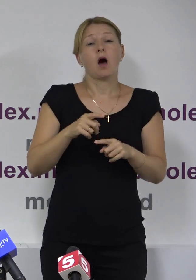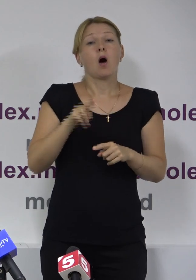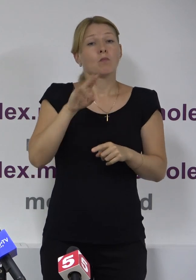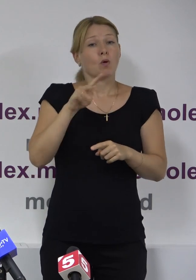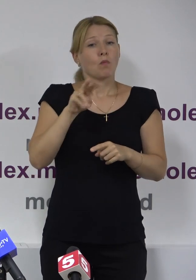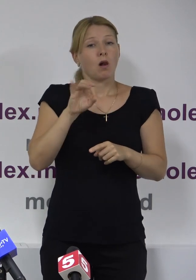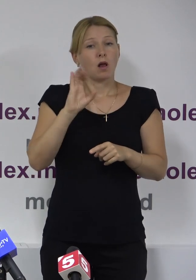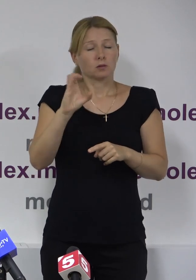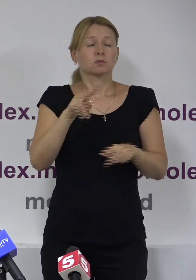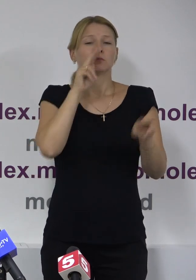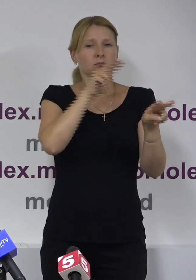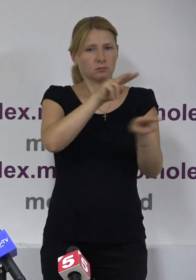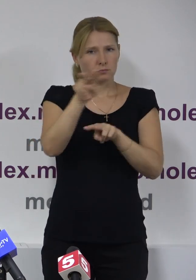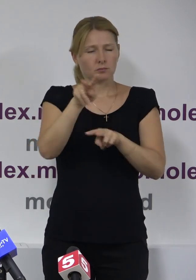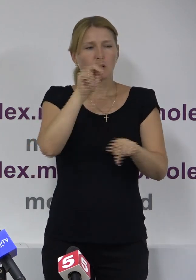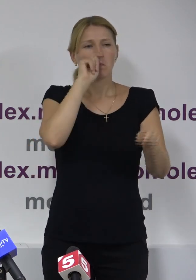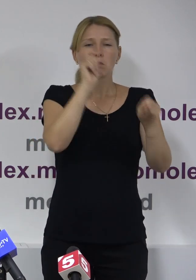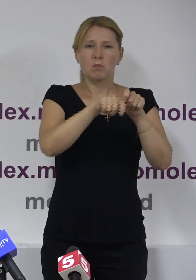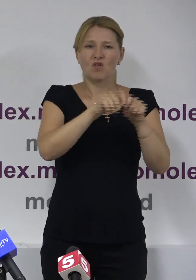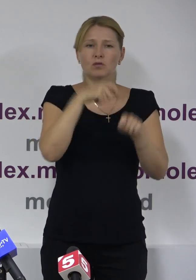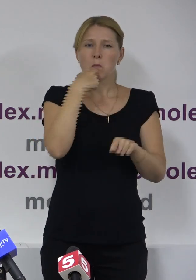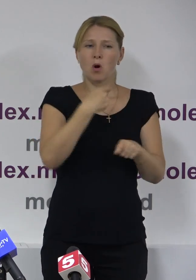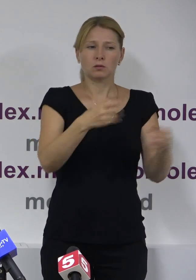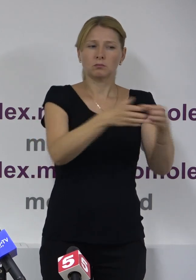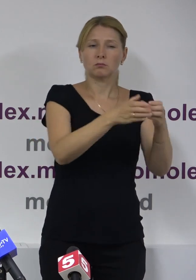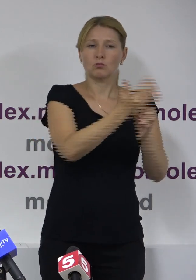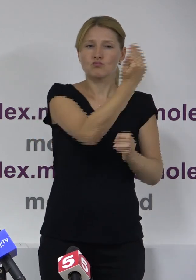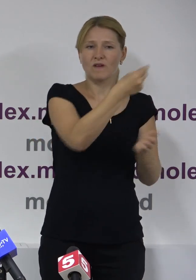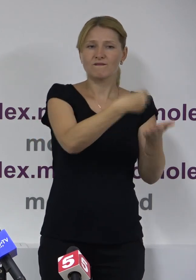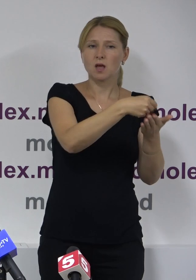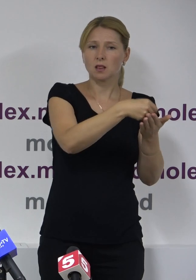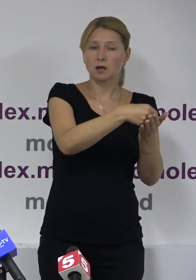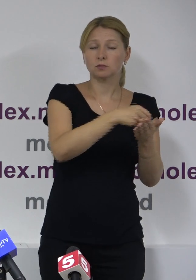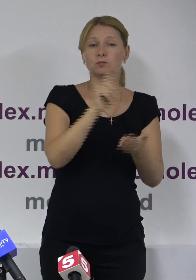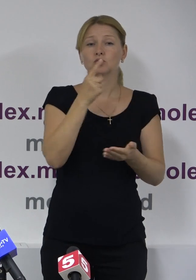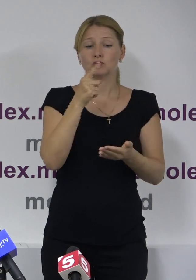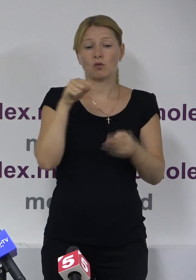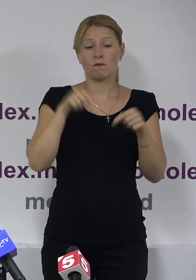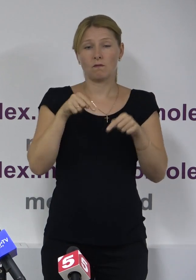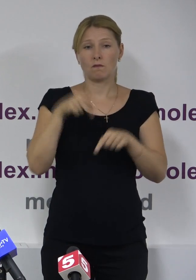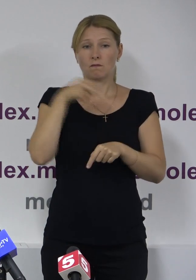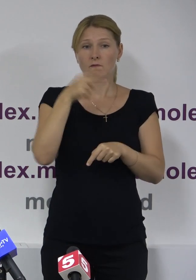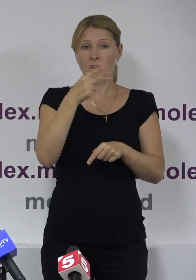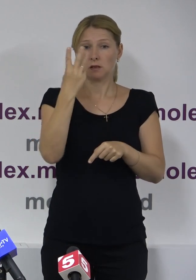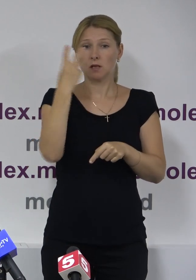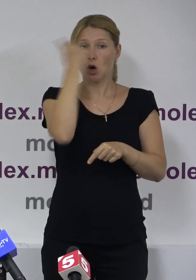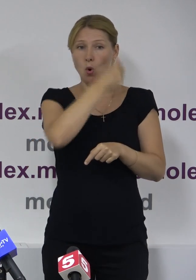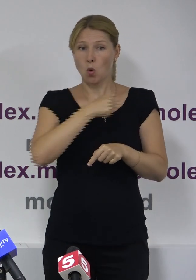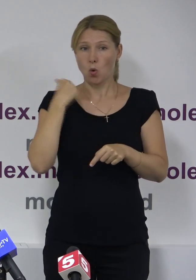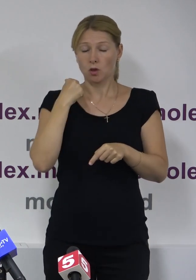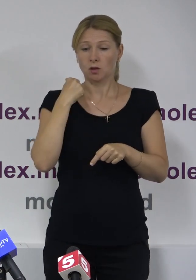și finanțele partidelor politice. Noi, spre exemplu, pentru anul 2023 am observat că